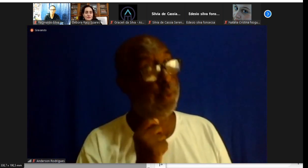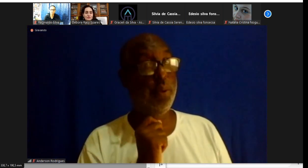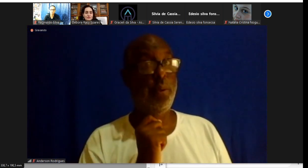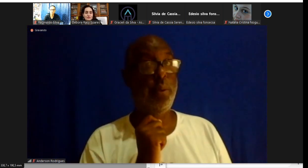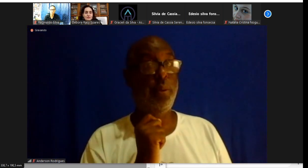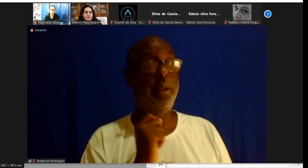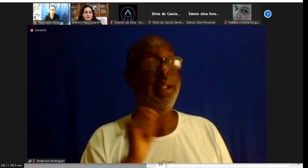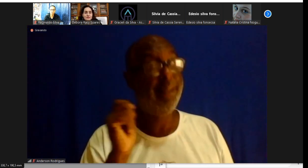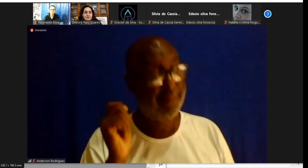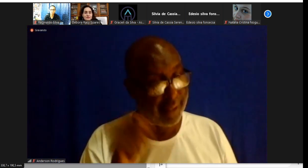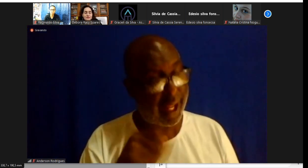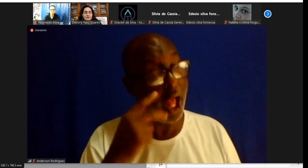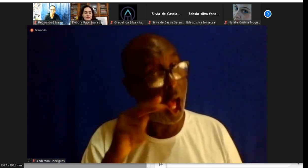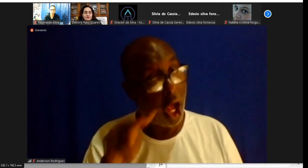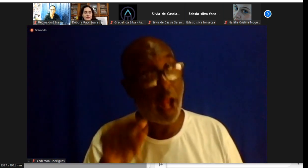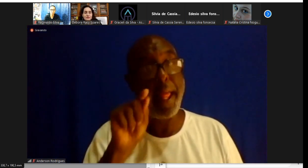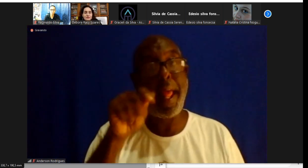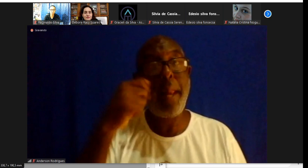surdo.